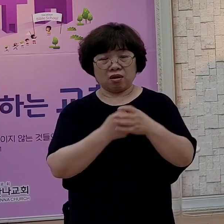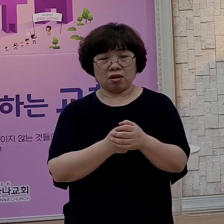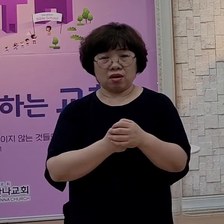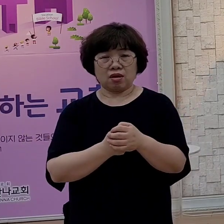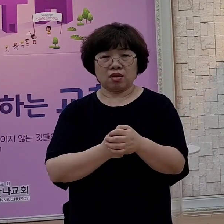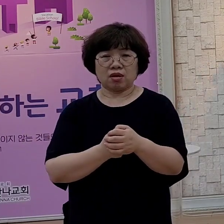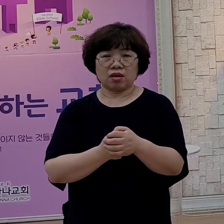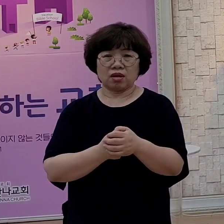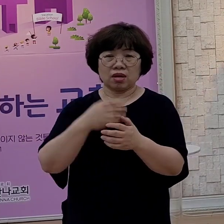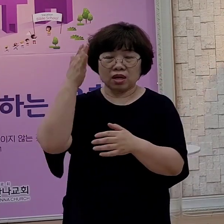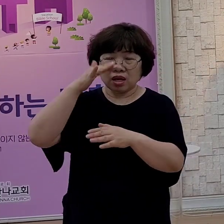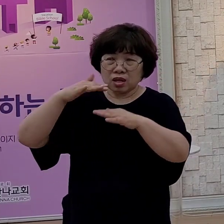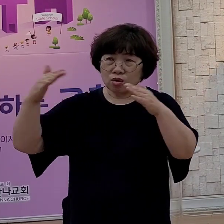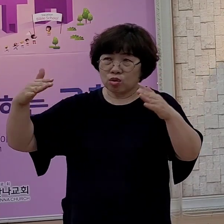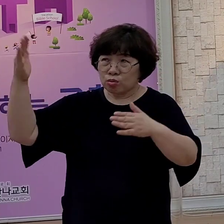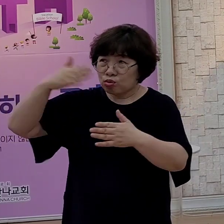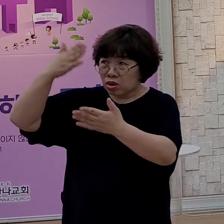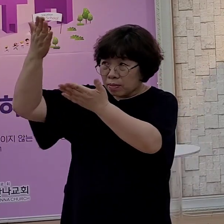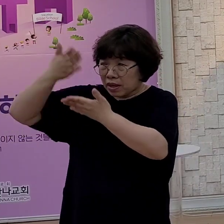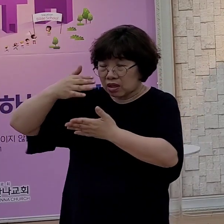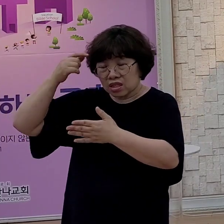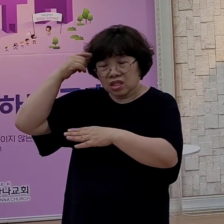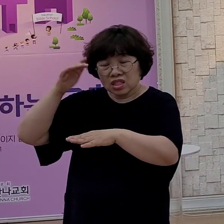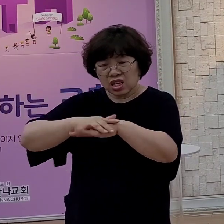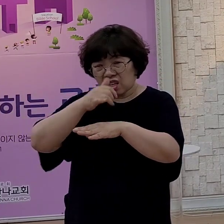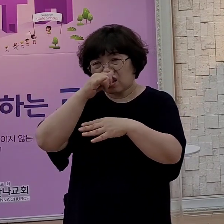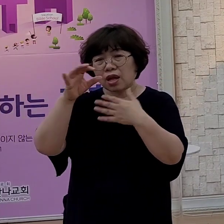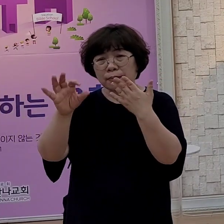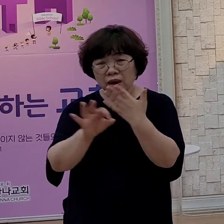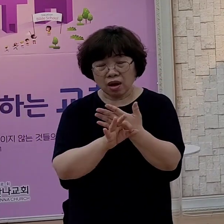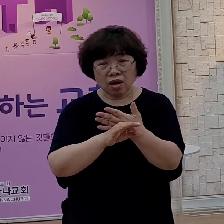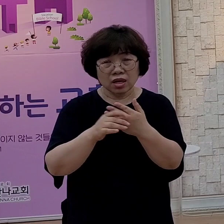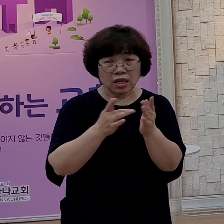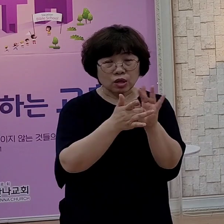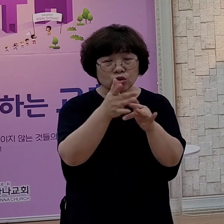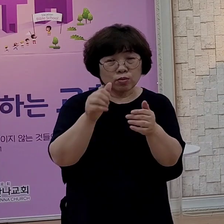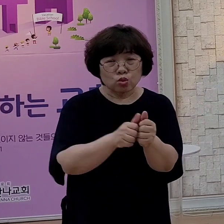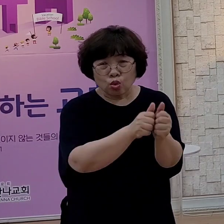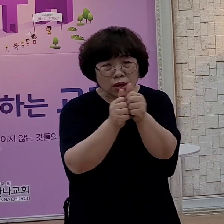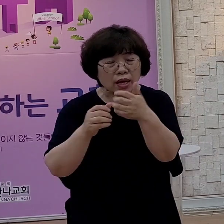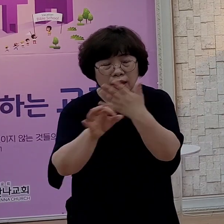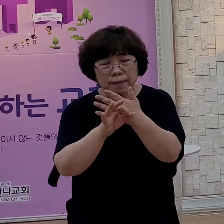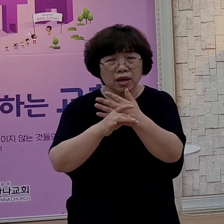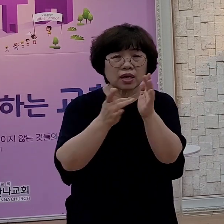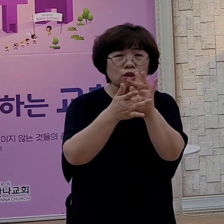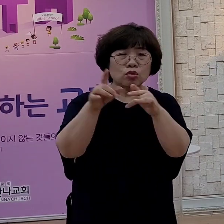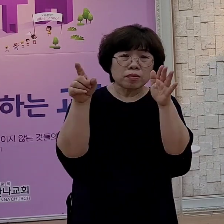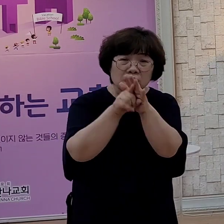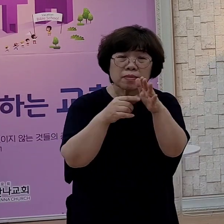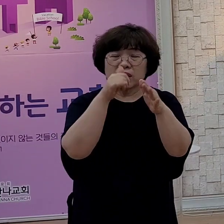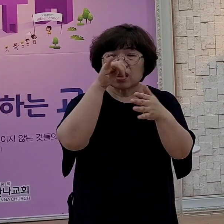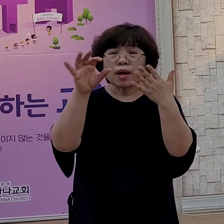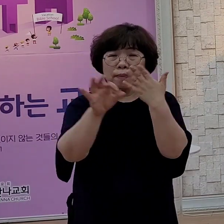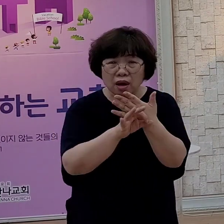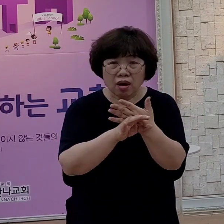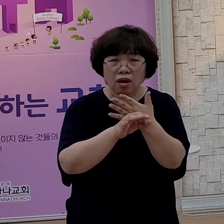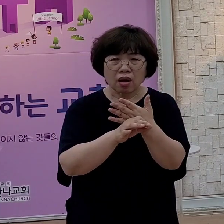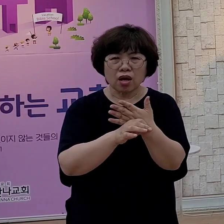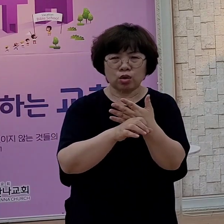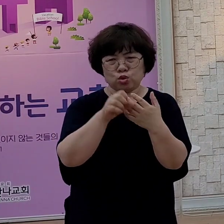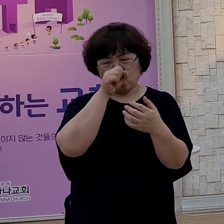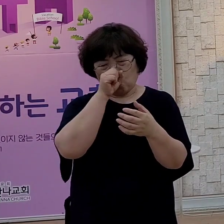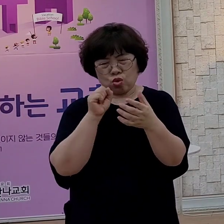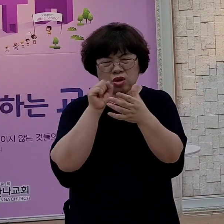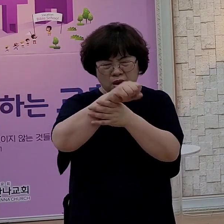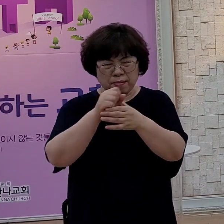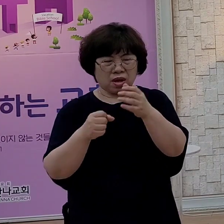이게 하늘로부터 오는 지혜가 그리스도로부터 나온다면 내가 예수와 동행하고 예수를 믿으면 이런 게 나와야 되는데 맨날